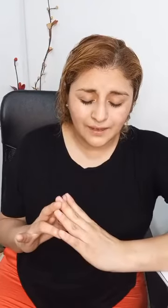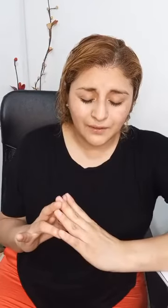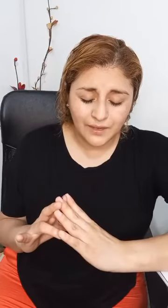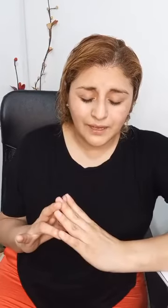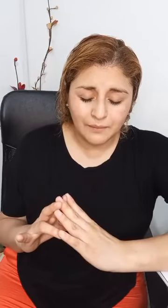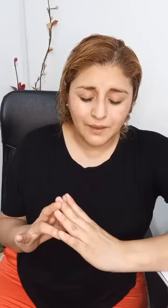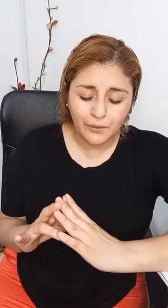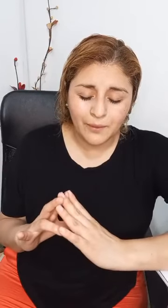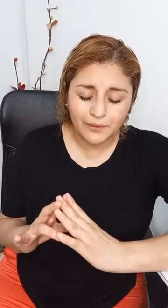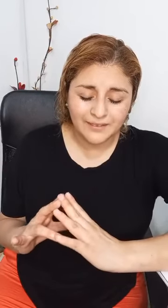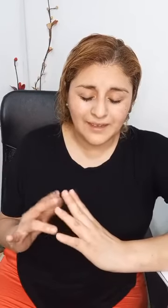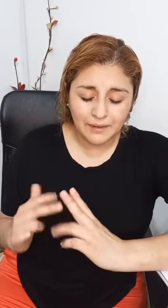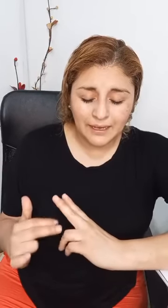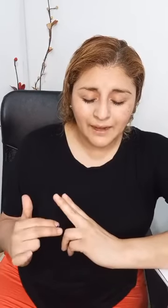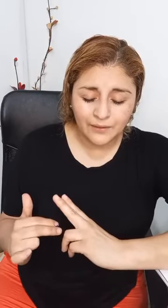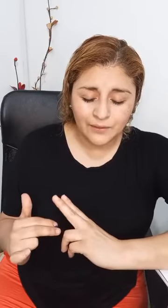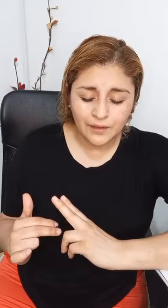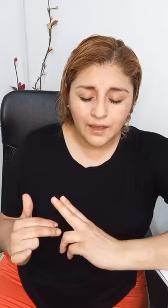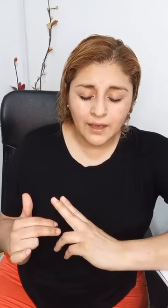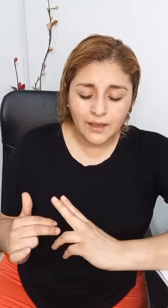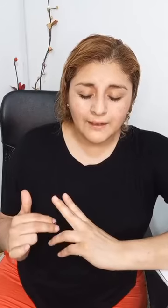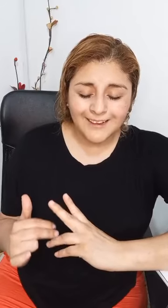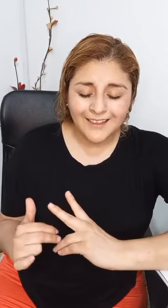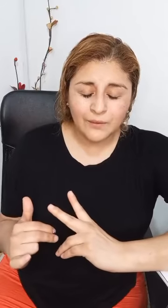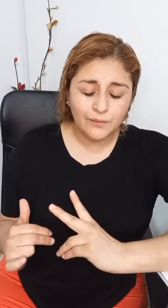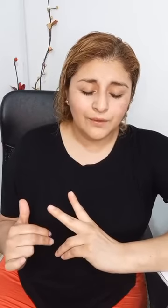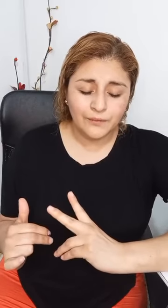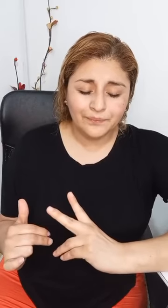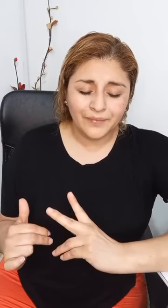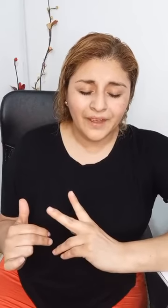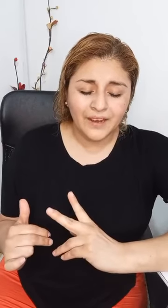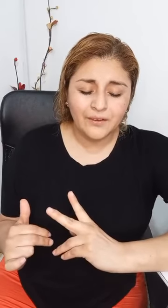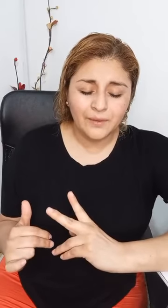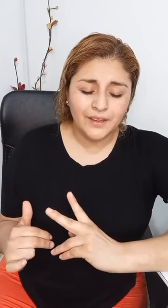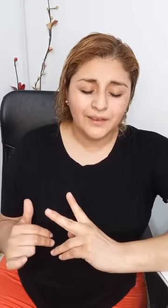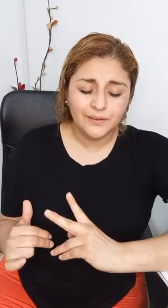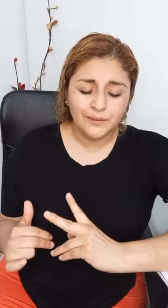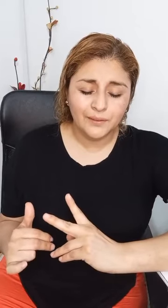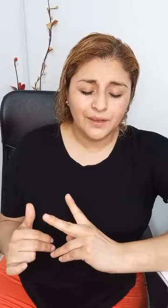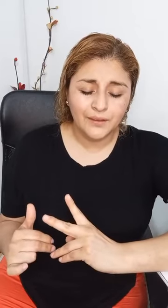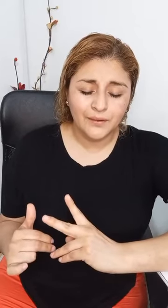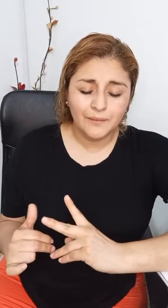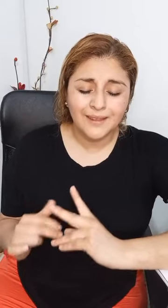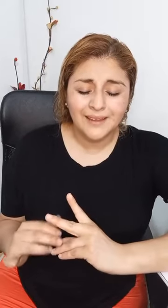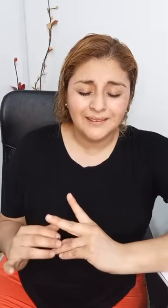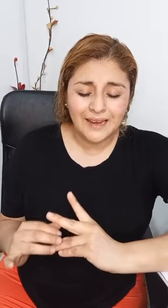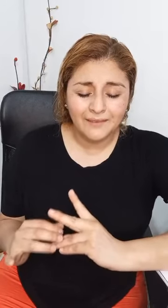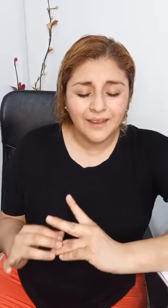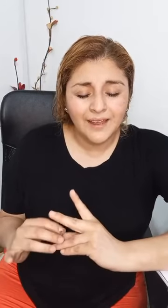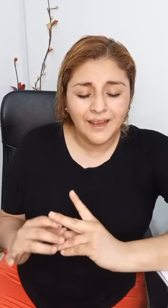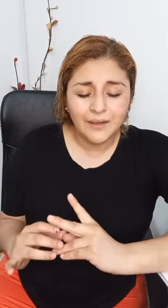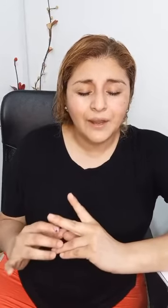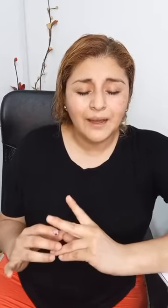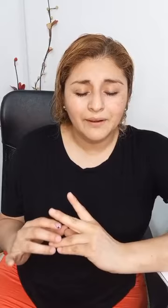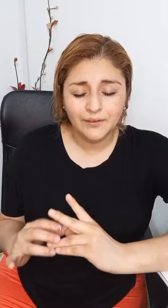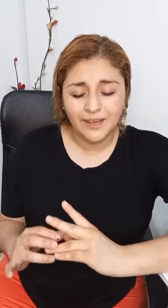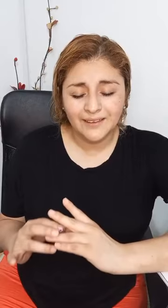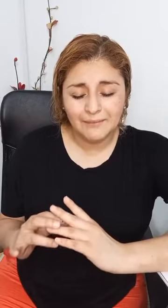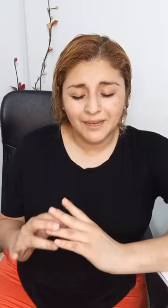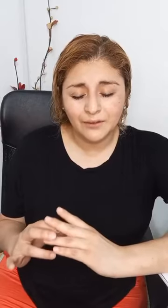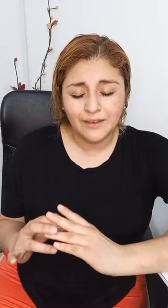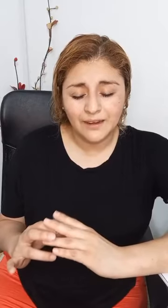tuya, señor, y podamos examinarnos cada uno. Bueno, en el nombre de Jesús, señor, bendice la vida de cada una